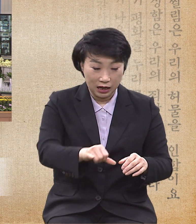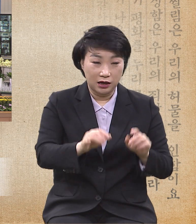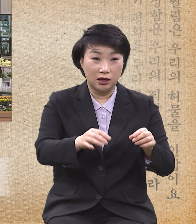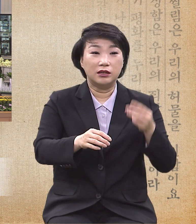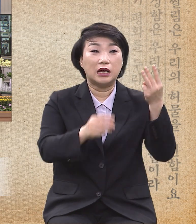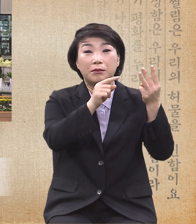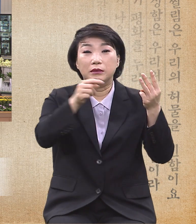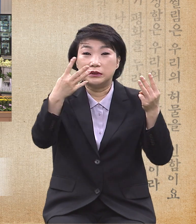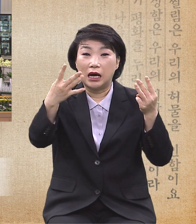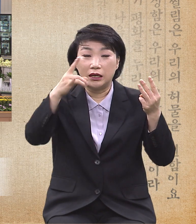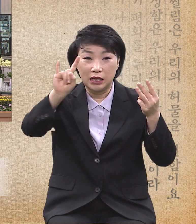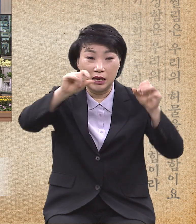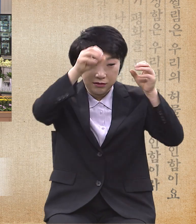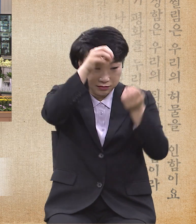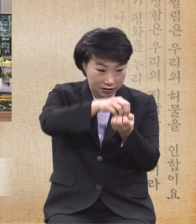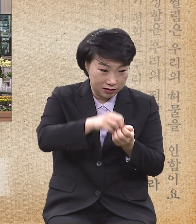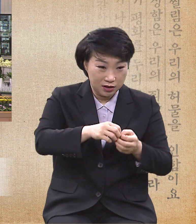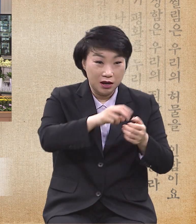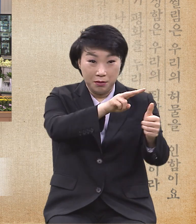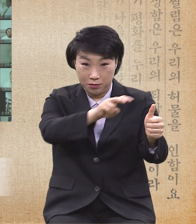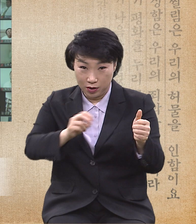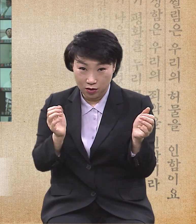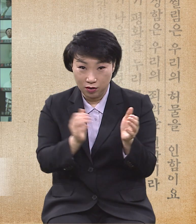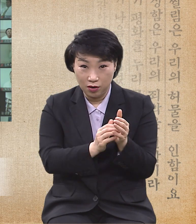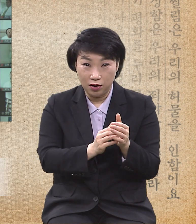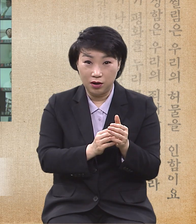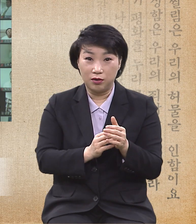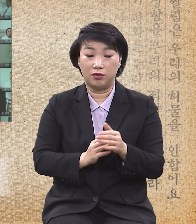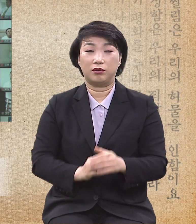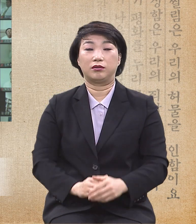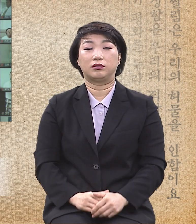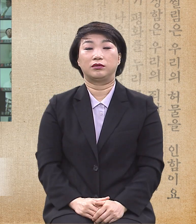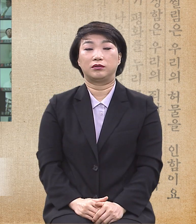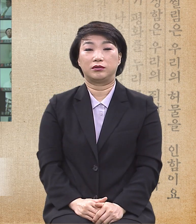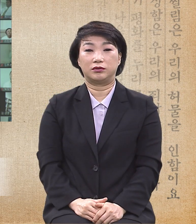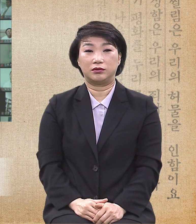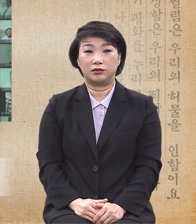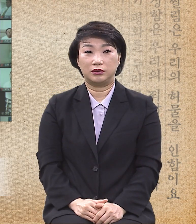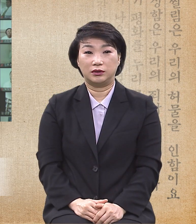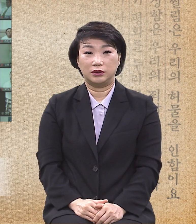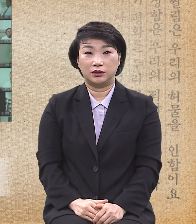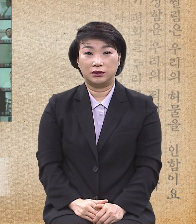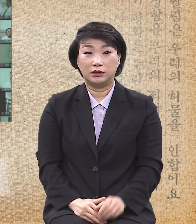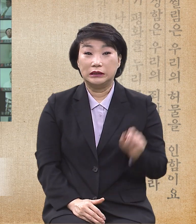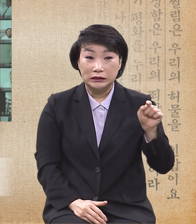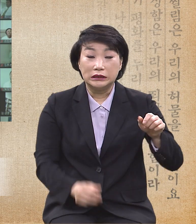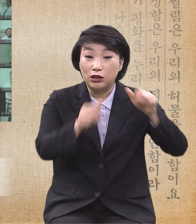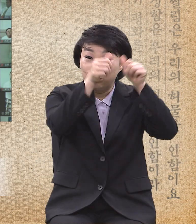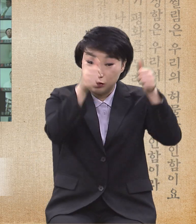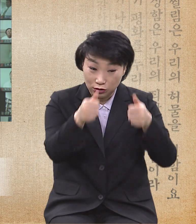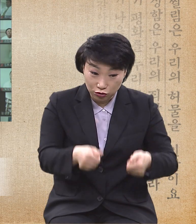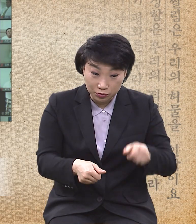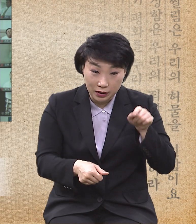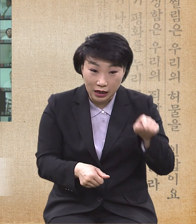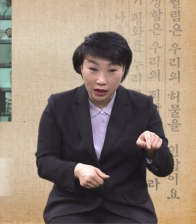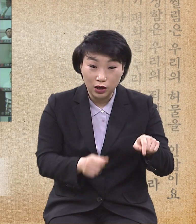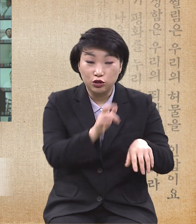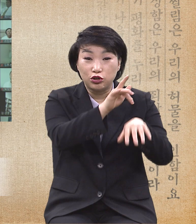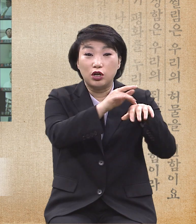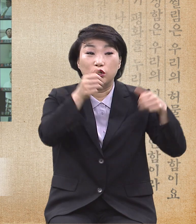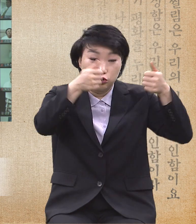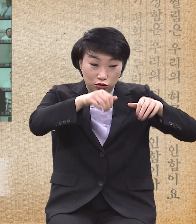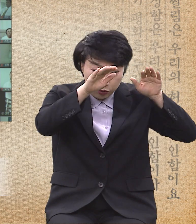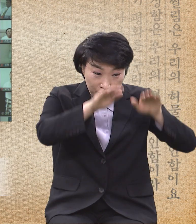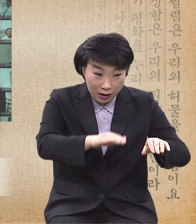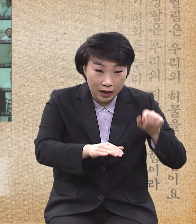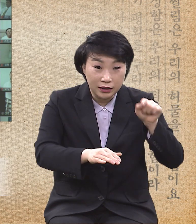3, 4대까지 이르게 하거니와 라고 말했습니다. 우상 숭배, 귀신